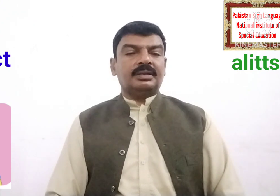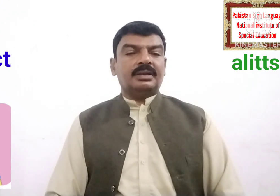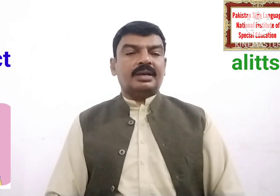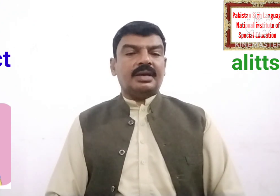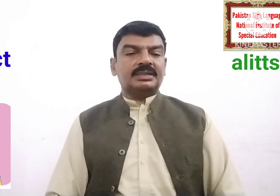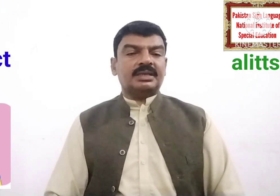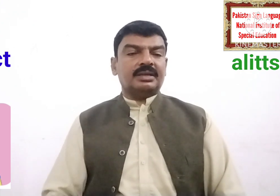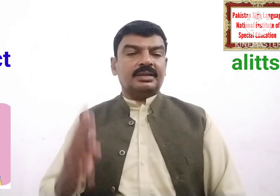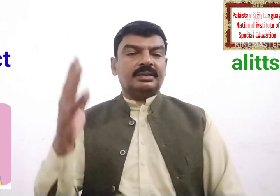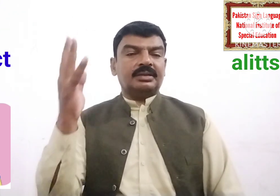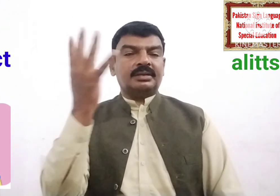असर,